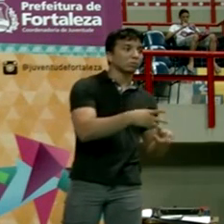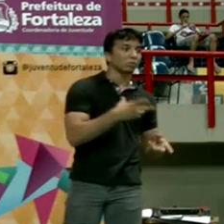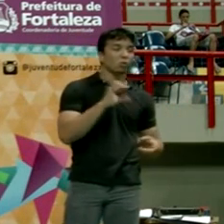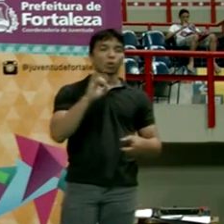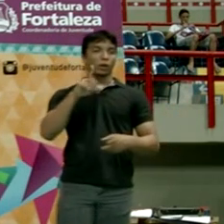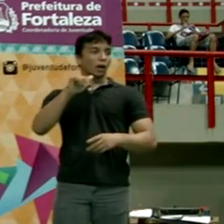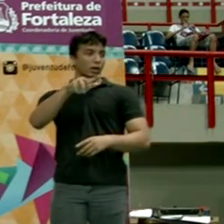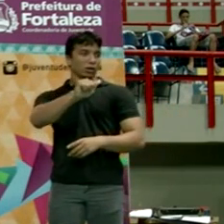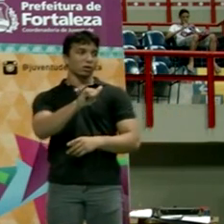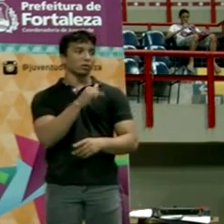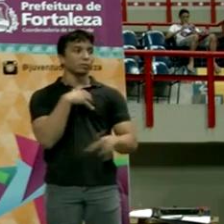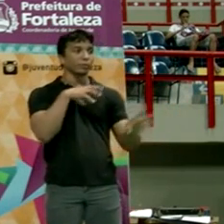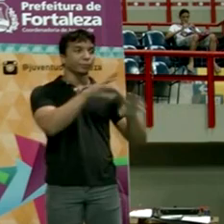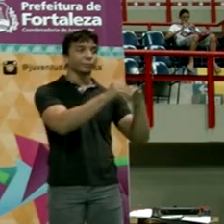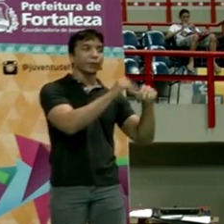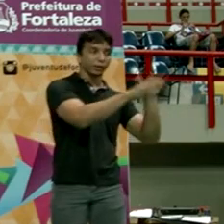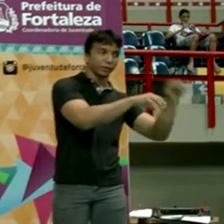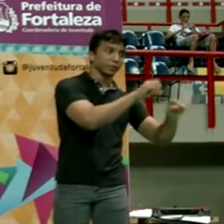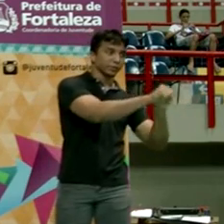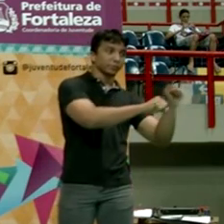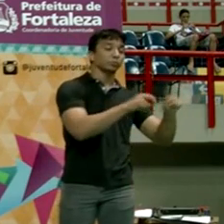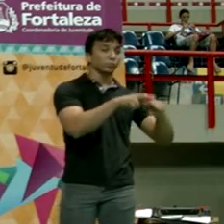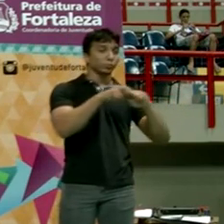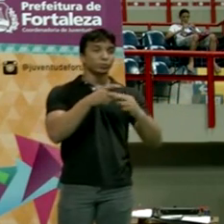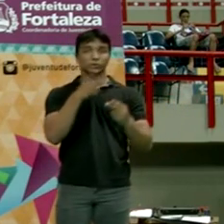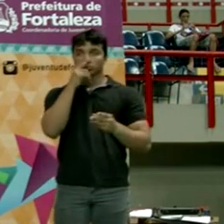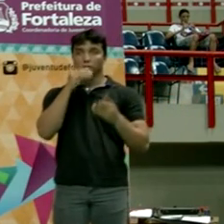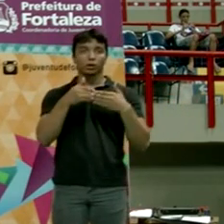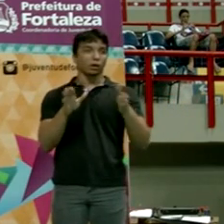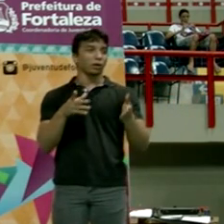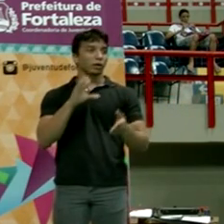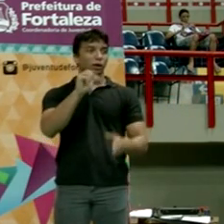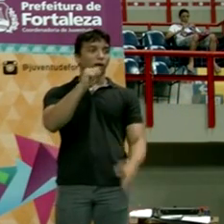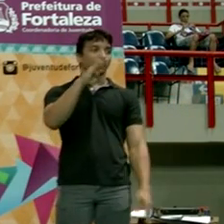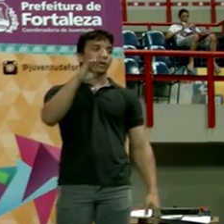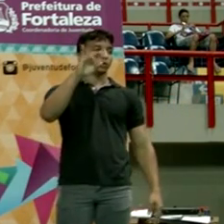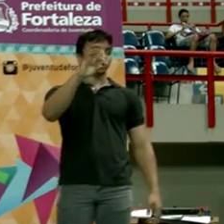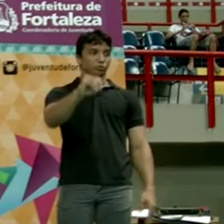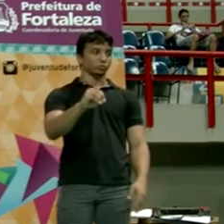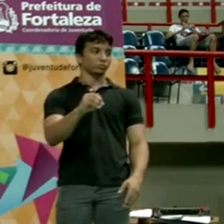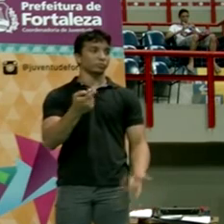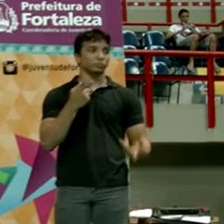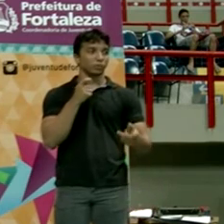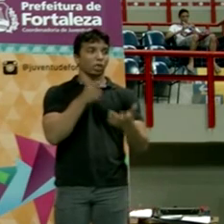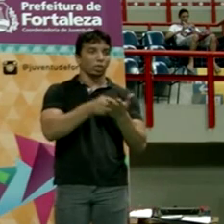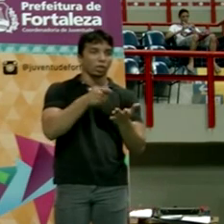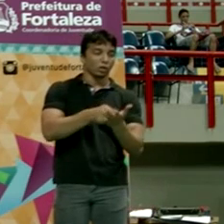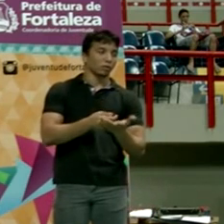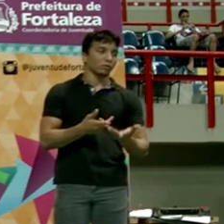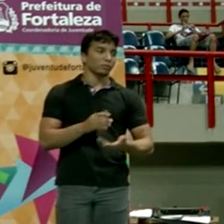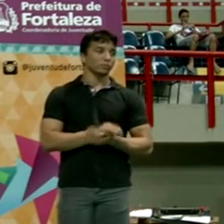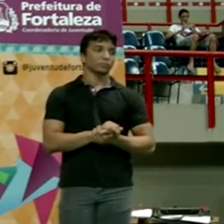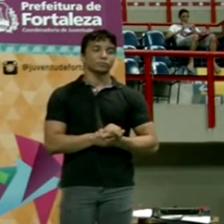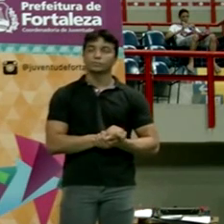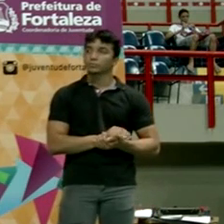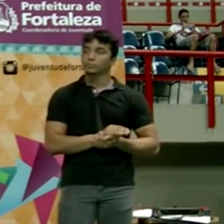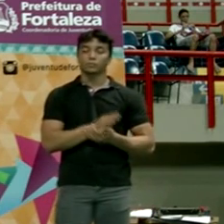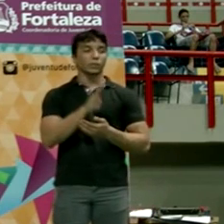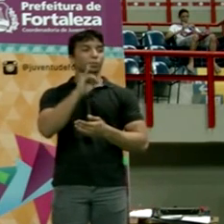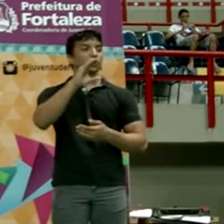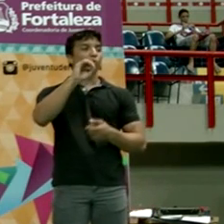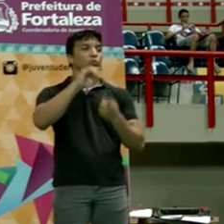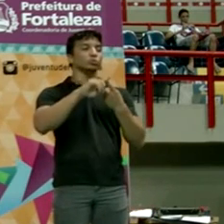pelas oligarquias. Por isso que era o voto de cabresto, né? Ou voto bico de pena, porque naquela época